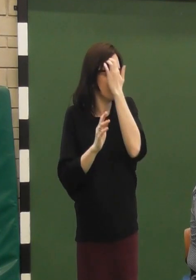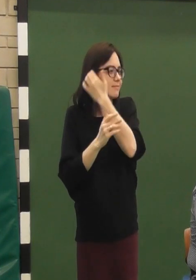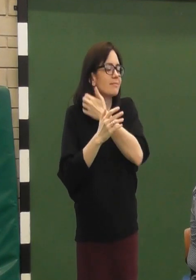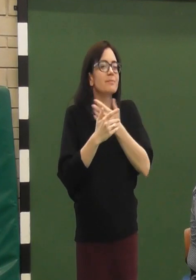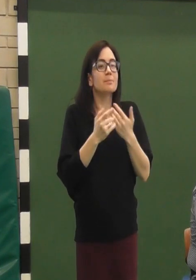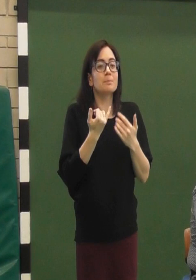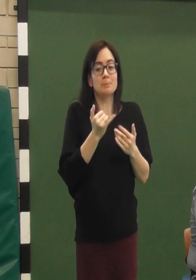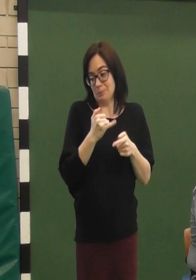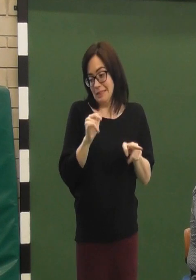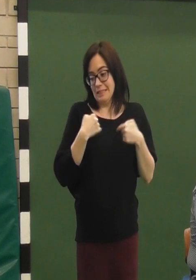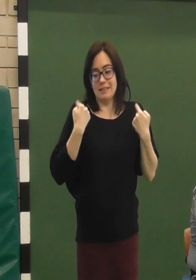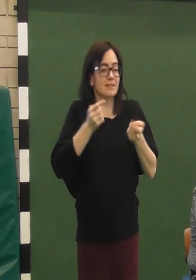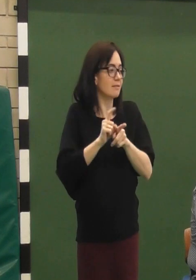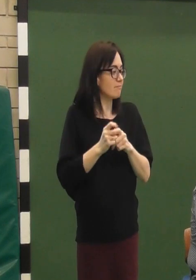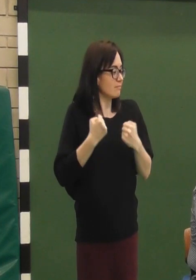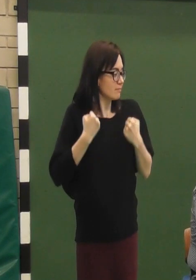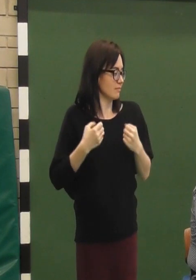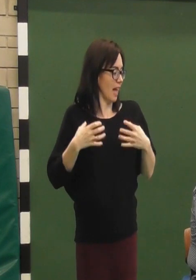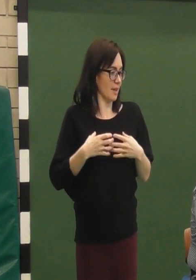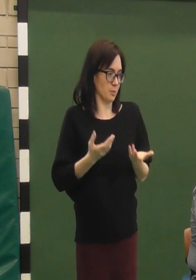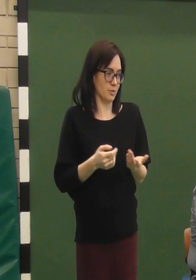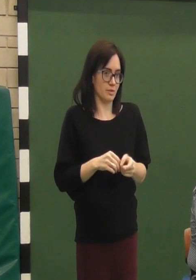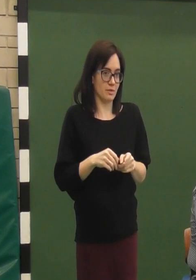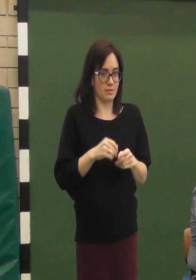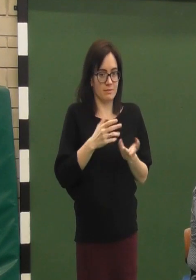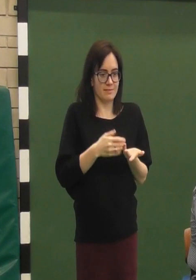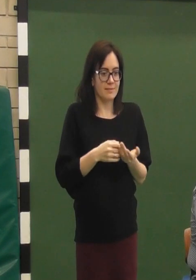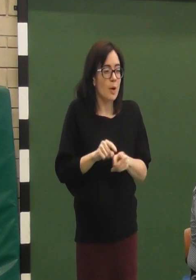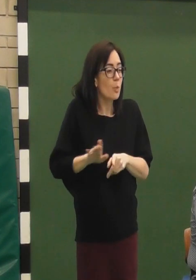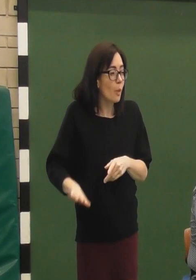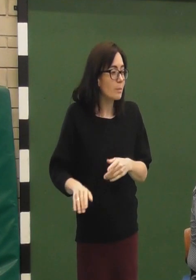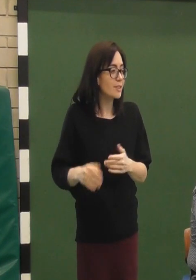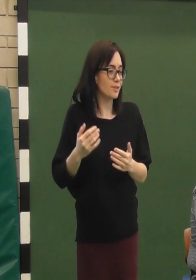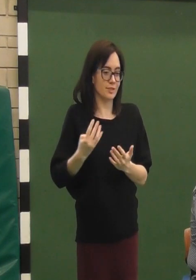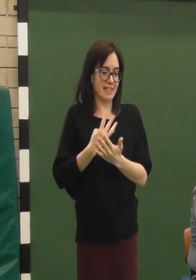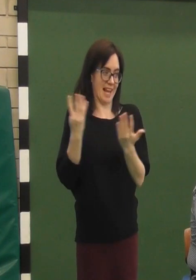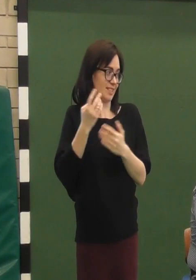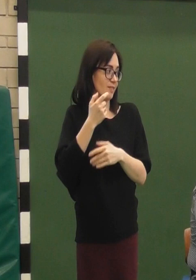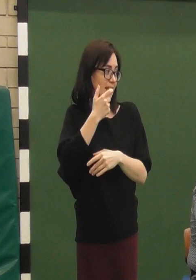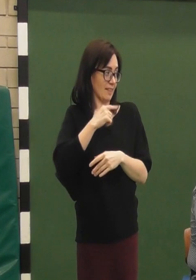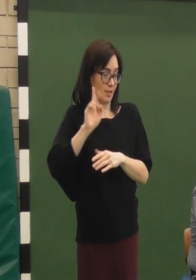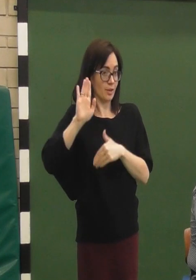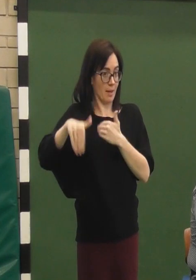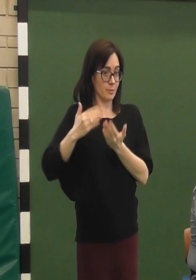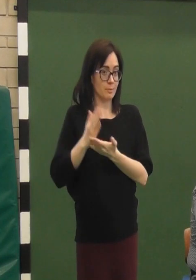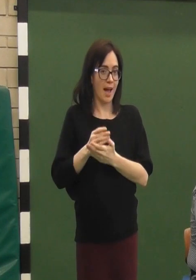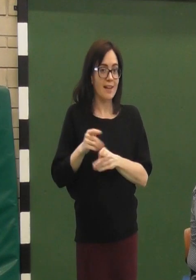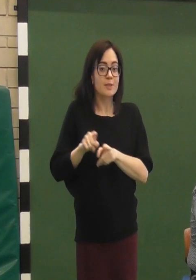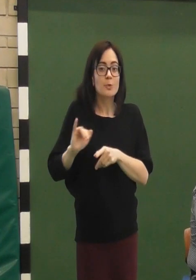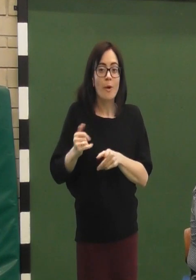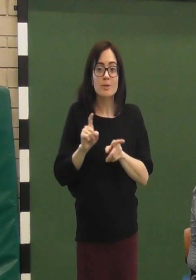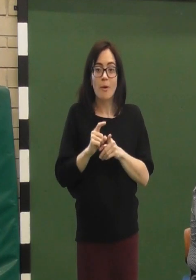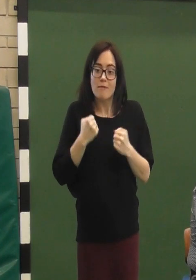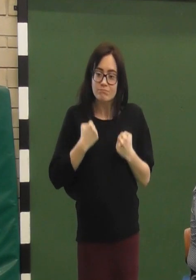erősek vagyunk a mai napig is, mert a húgom is 90 éves elmúlt, és ő is olyan